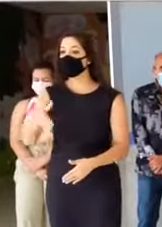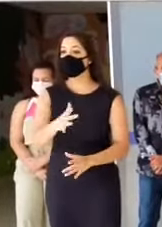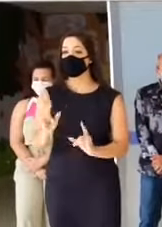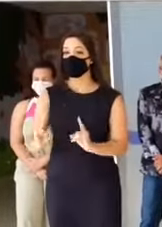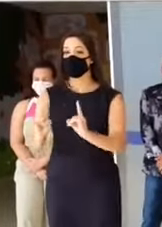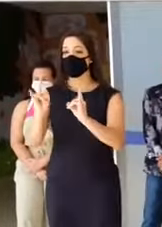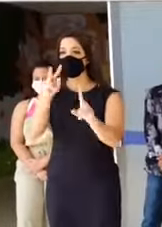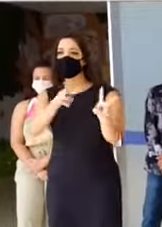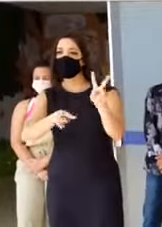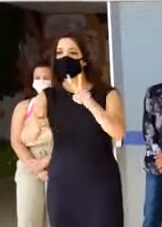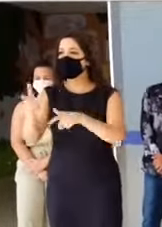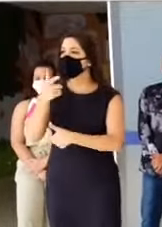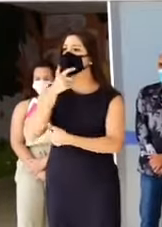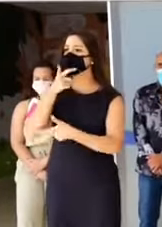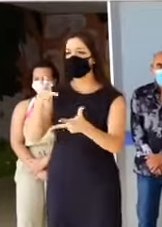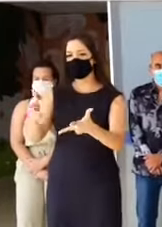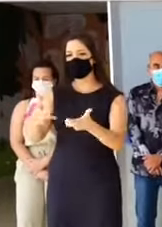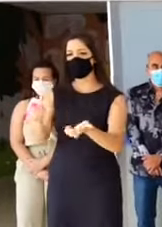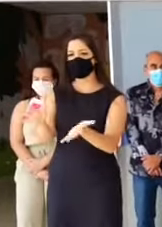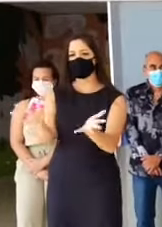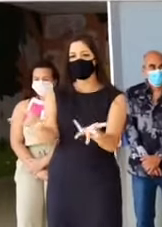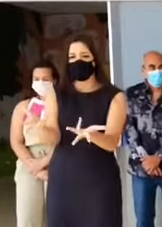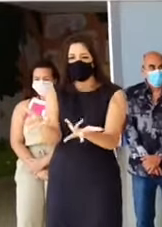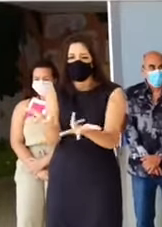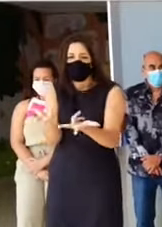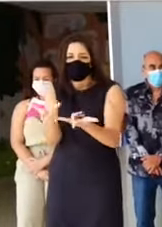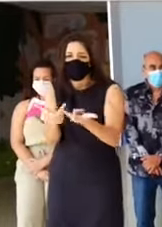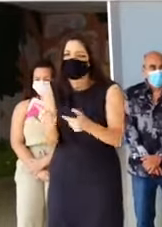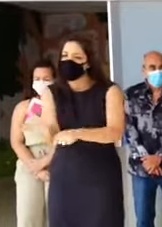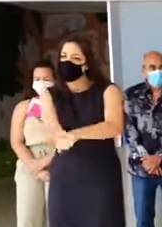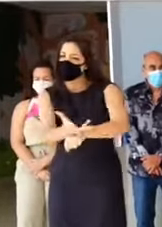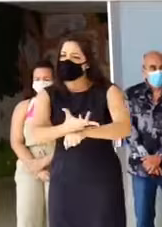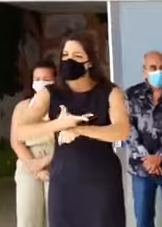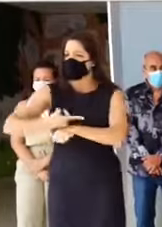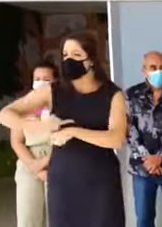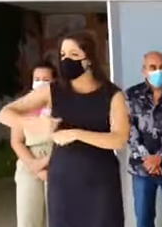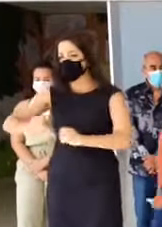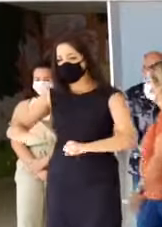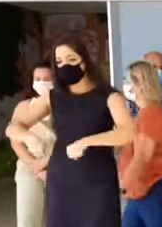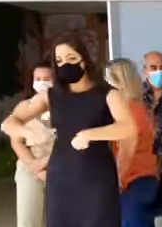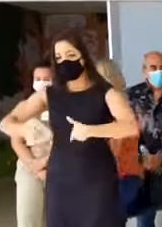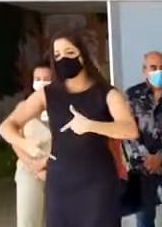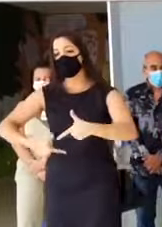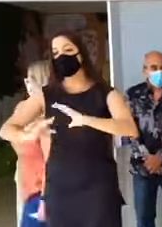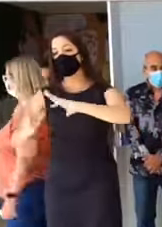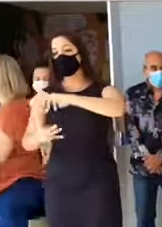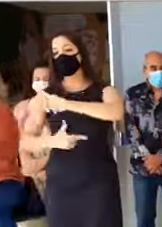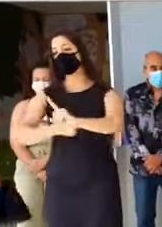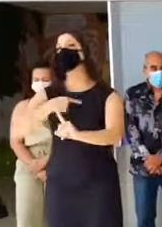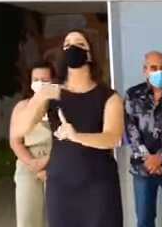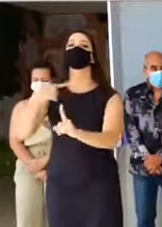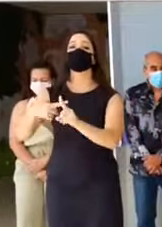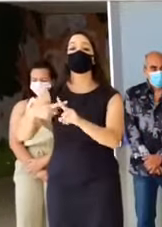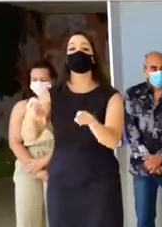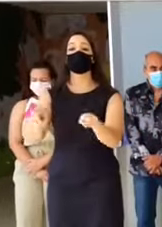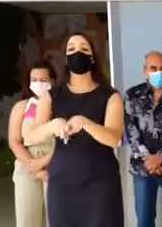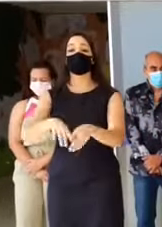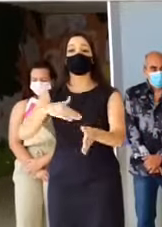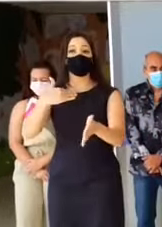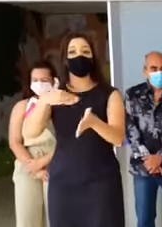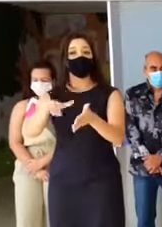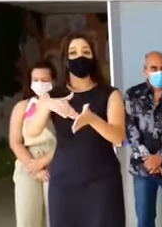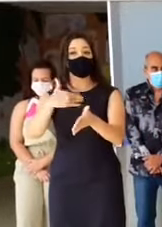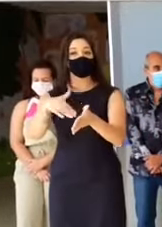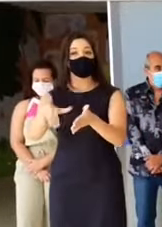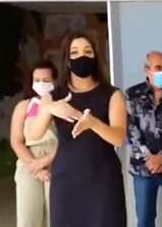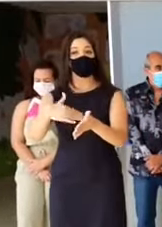avaliar o capricho, a dedicação, o empenho da missão, da secretaria,